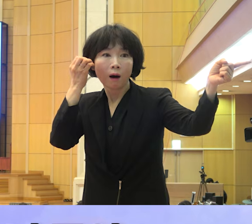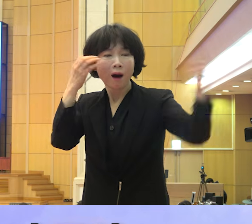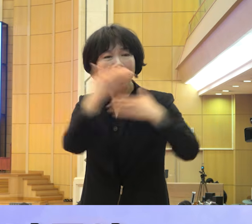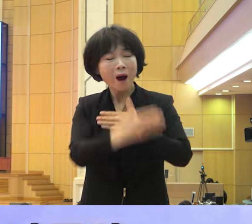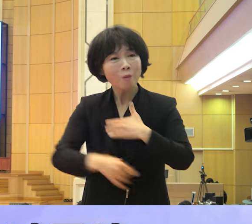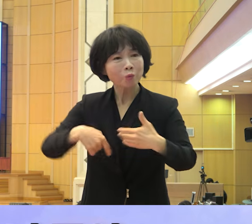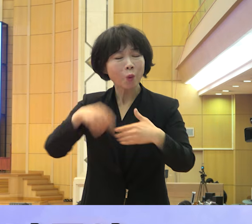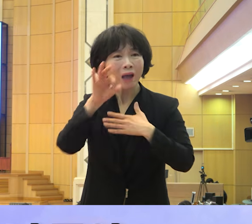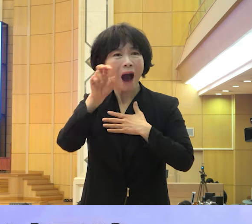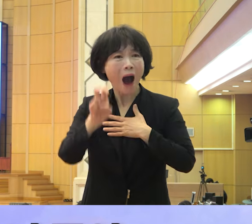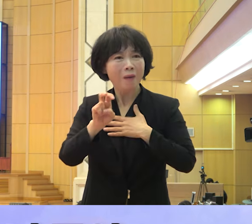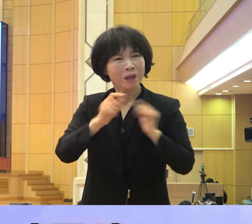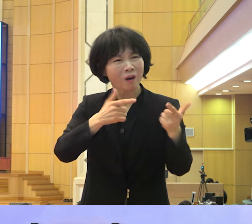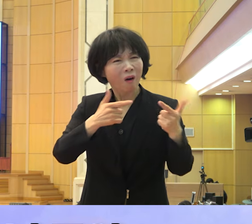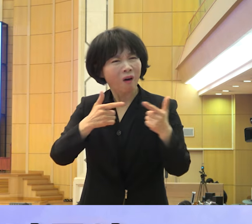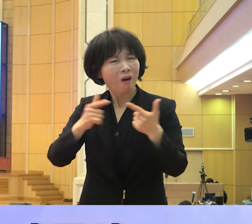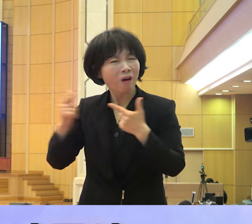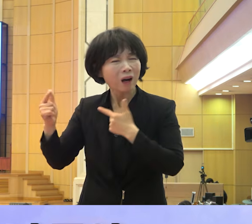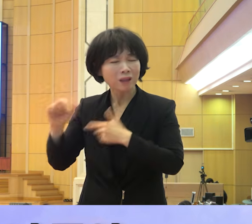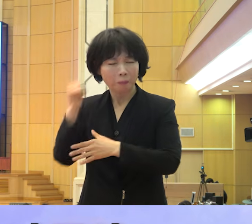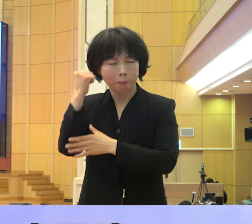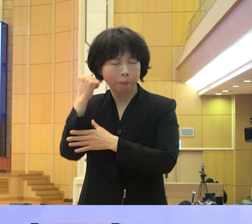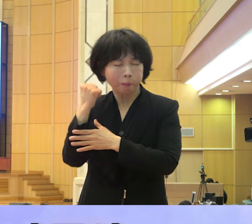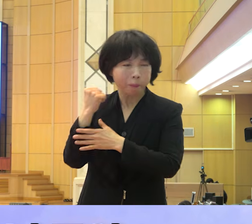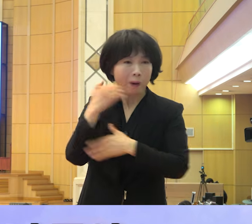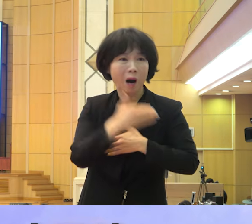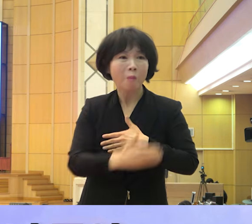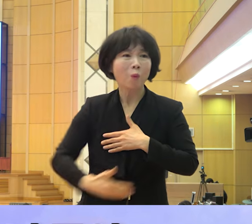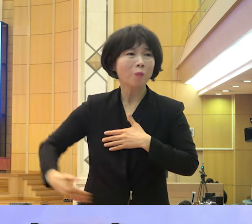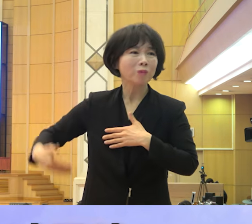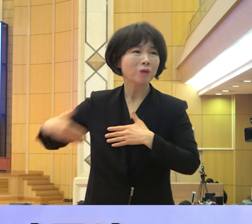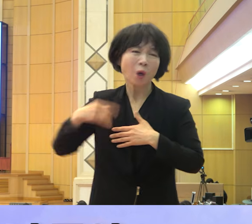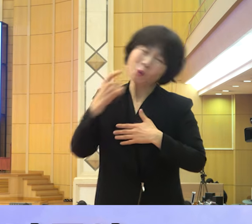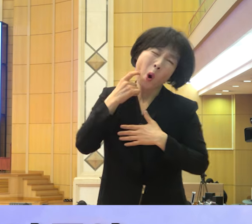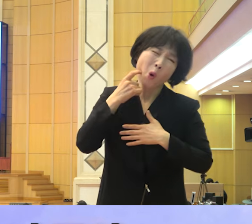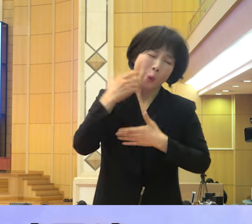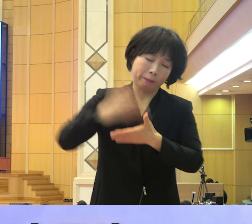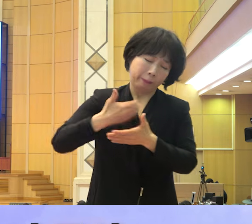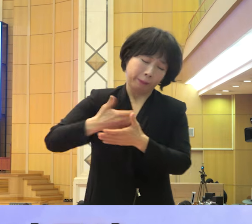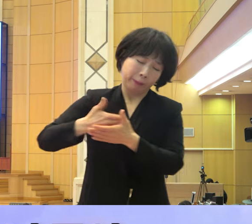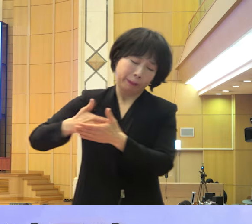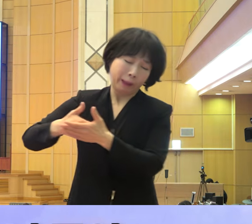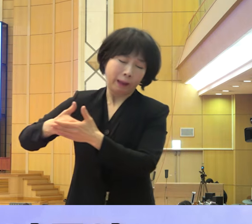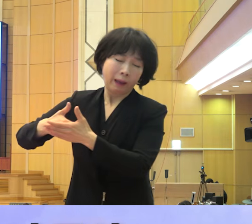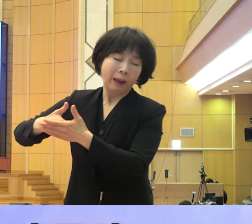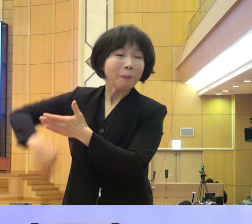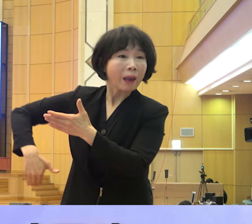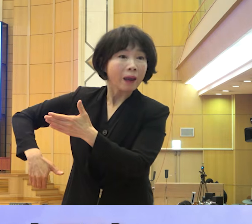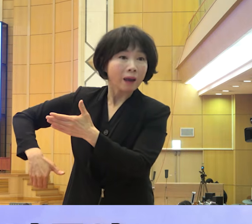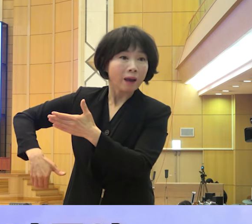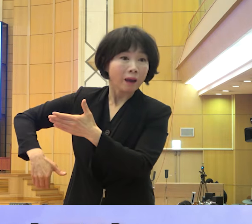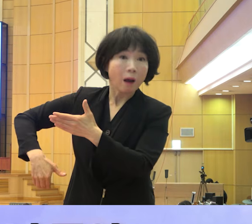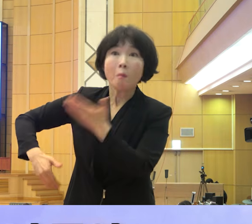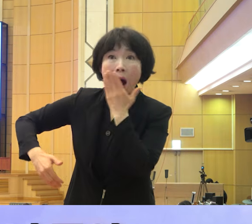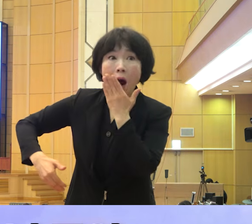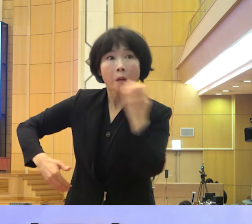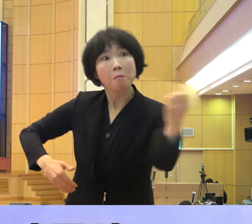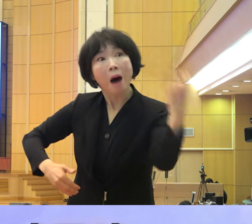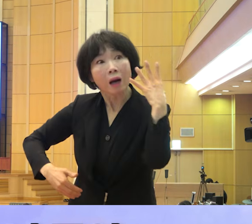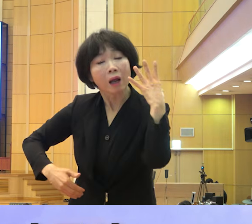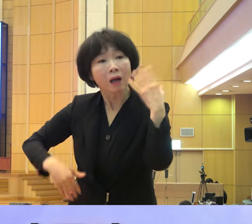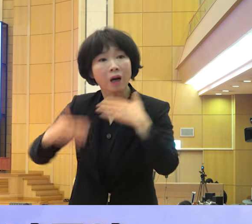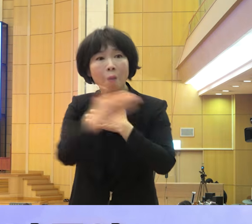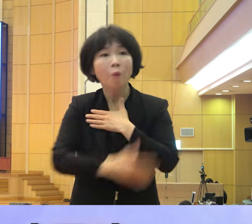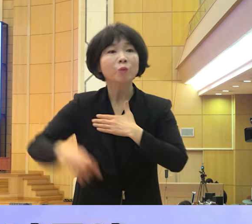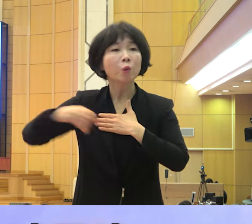생기는 우리 몸의 해독 시스템을 무너지게 해서